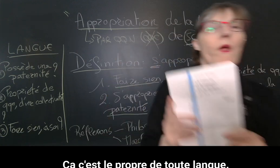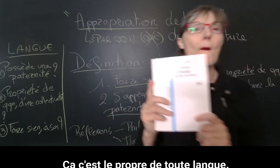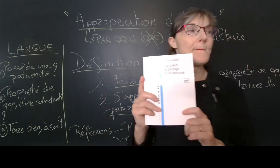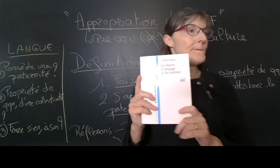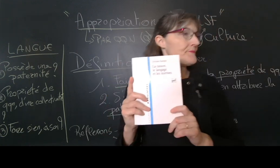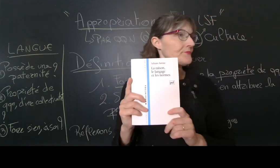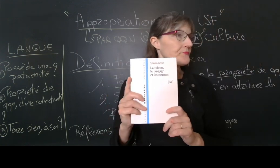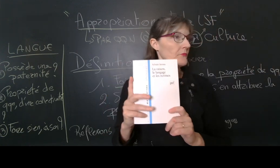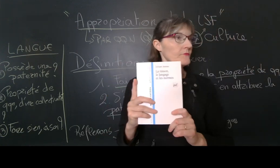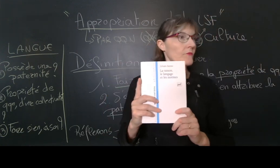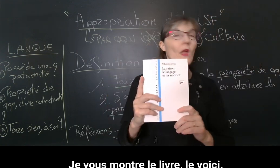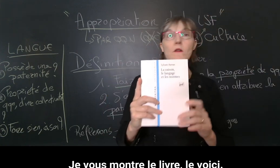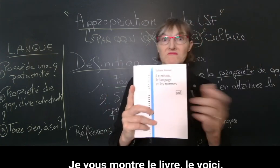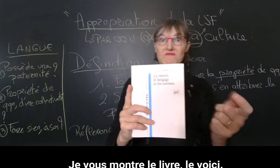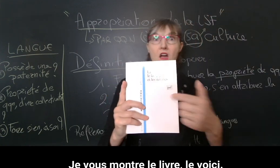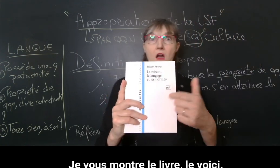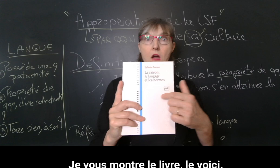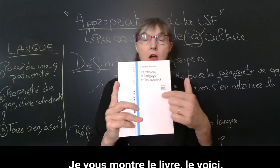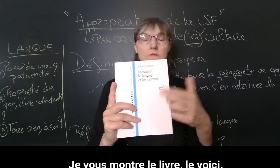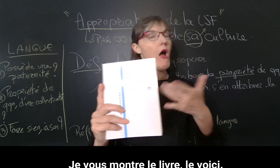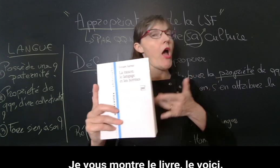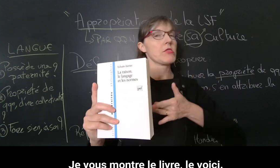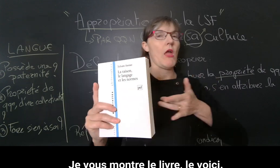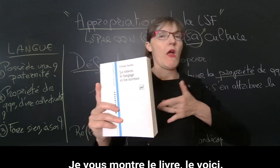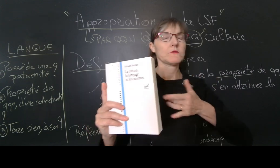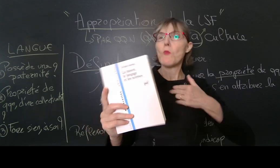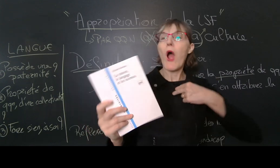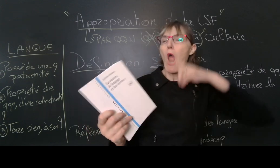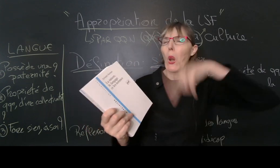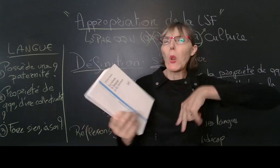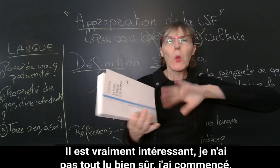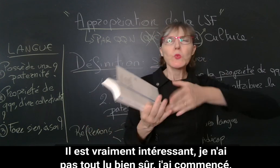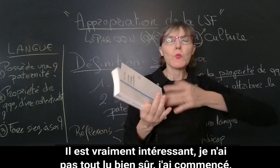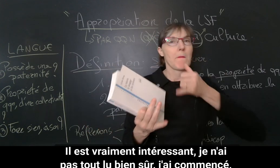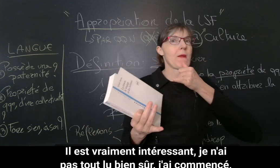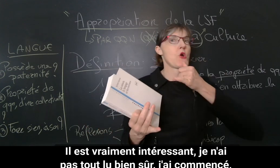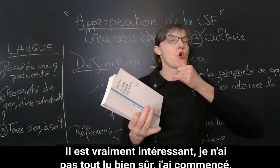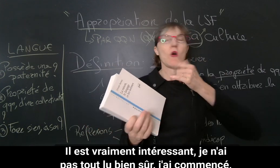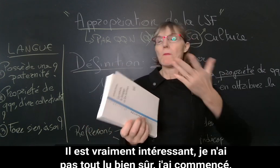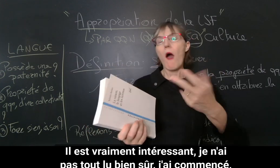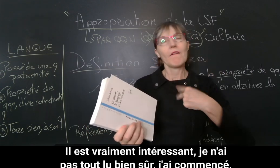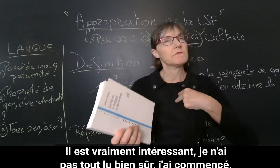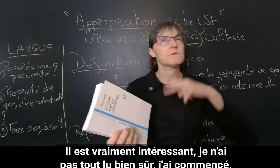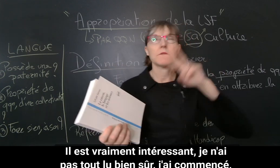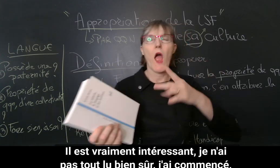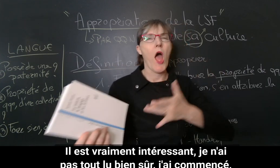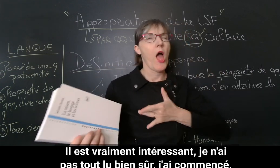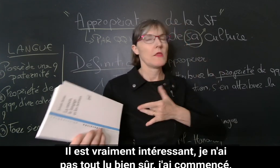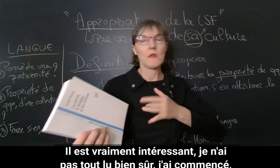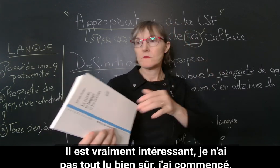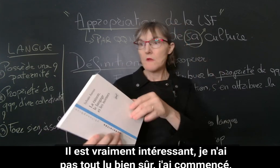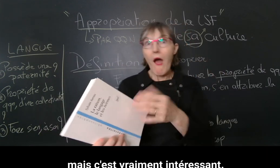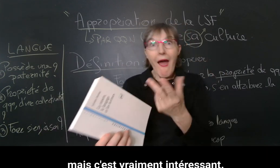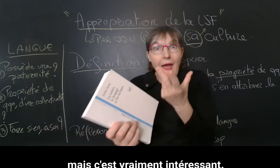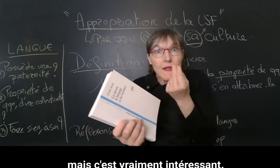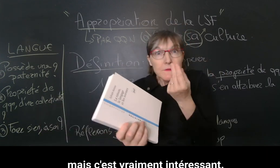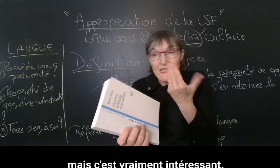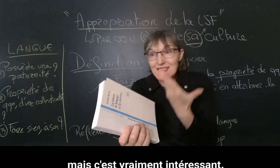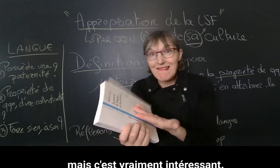je vous montre le livre le voici il est vraiment intéressant j'ai pas tout lui bien sûr j'ai commencé mais c'est vraiment intéressant